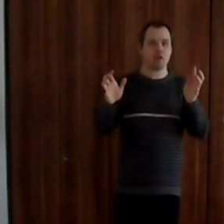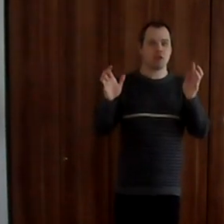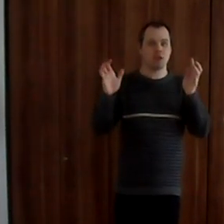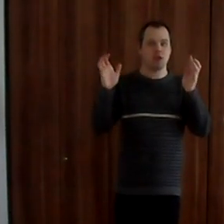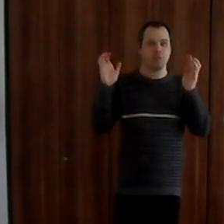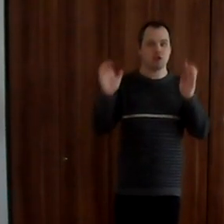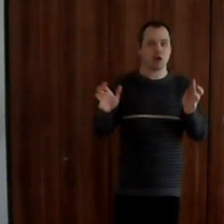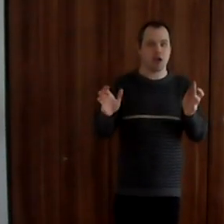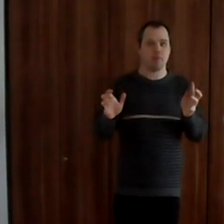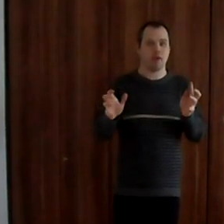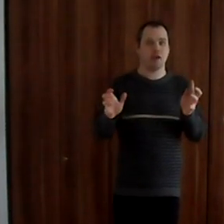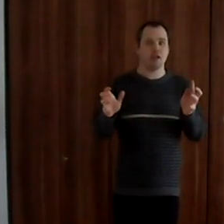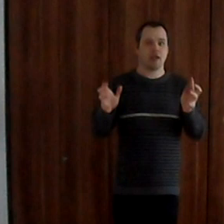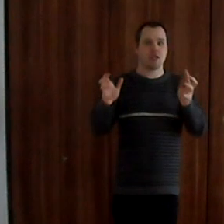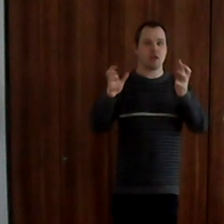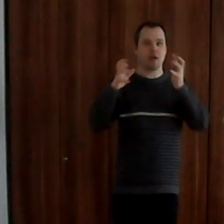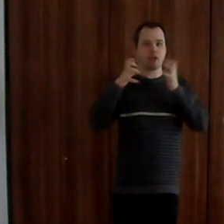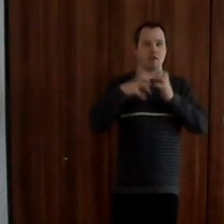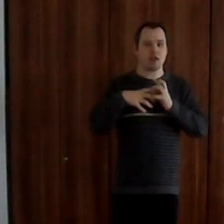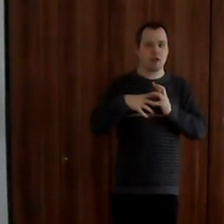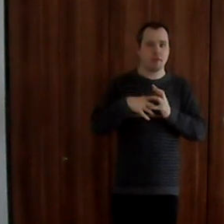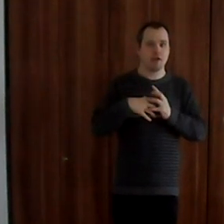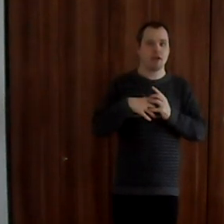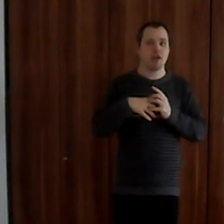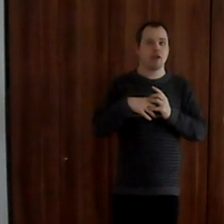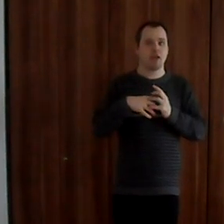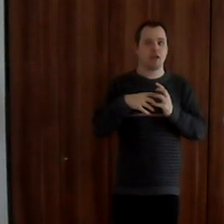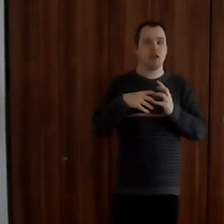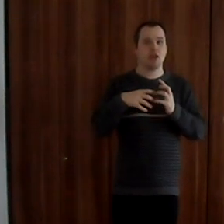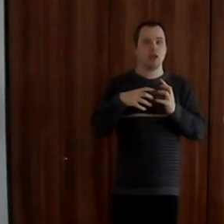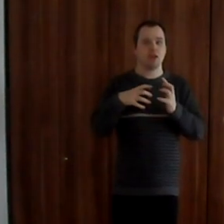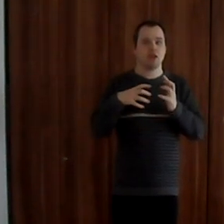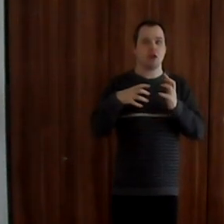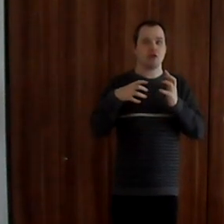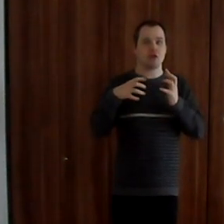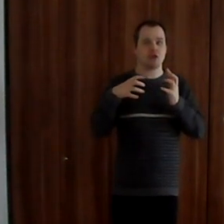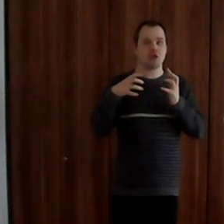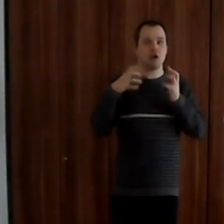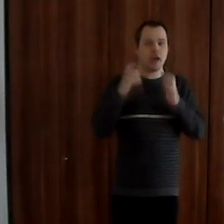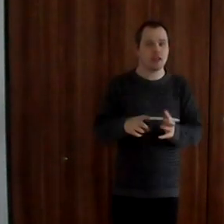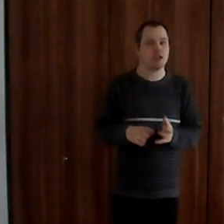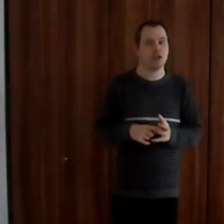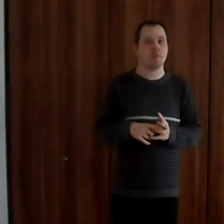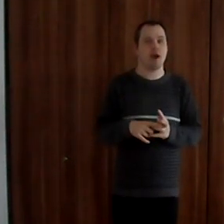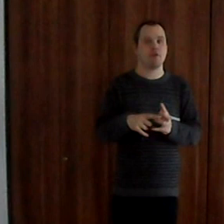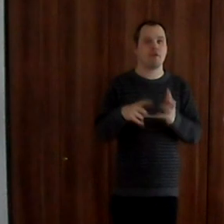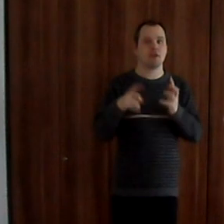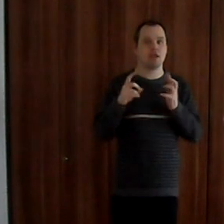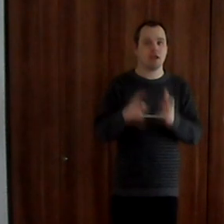podobnie, tylko może trochę lepiej. Także zapraszam na klip i to jest już kolejny klip